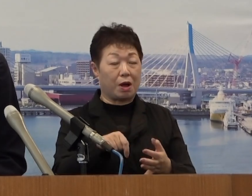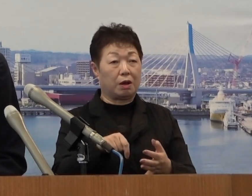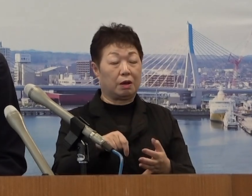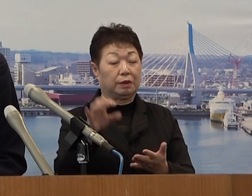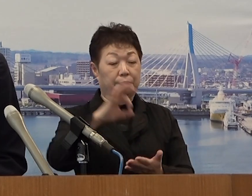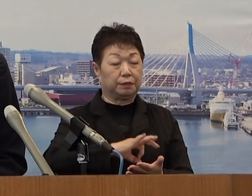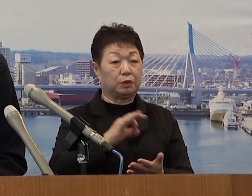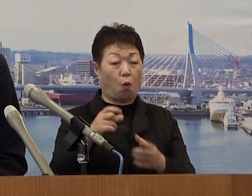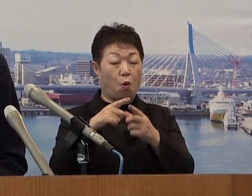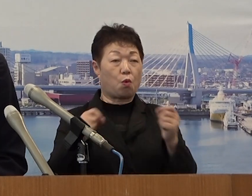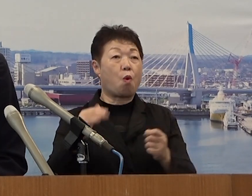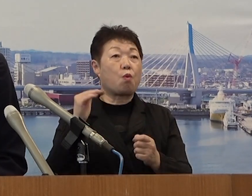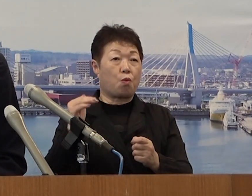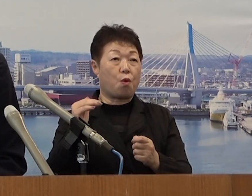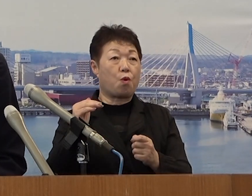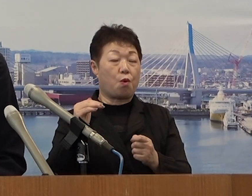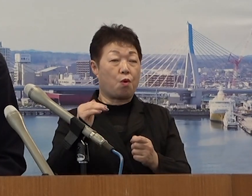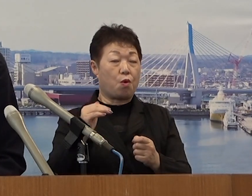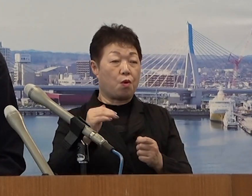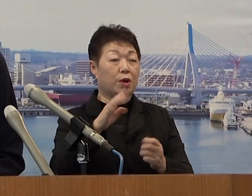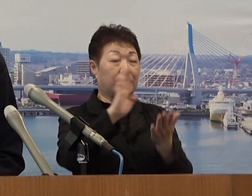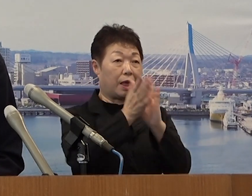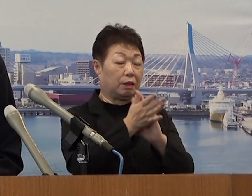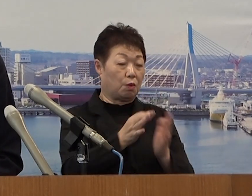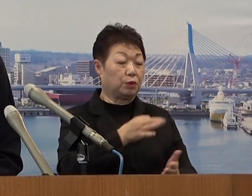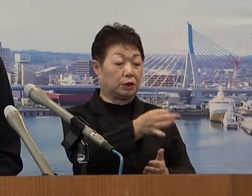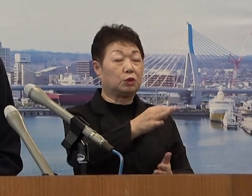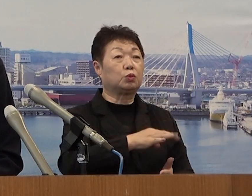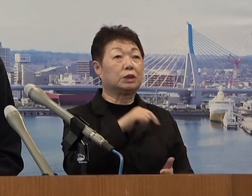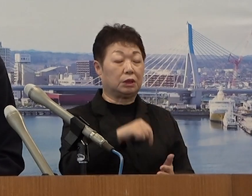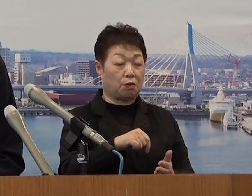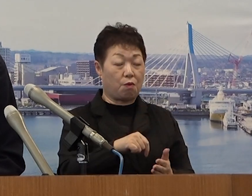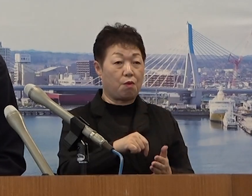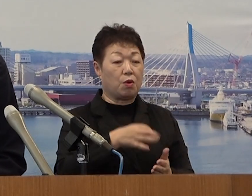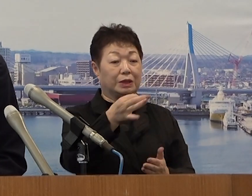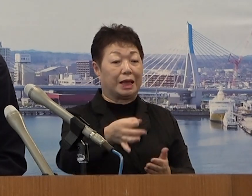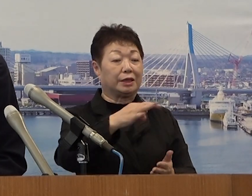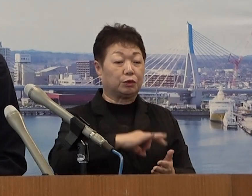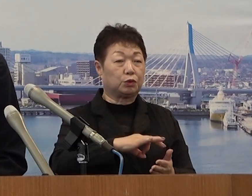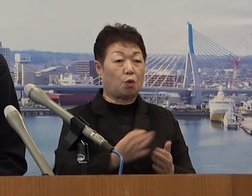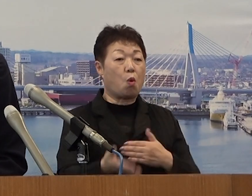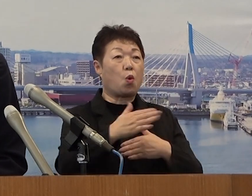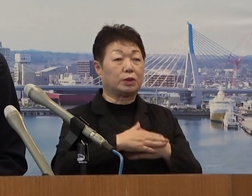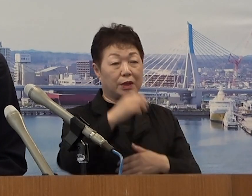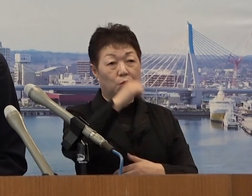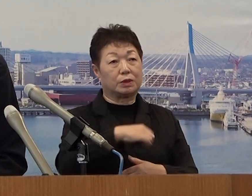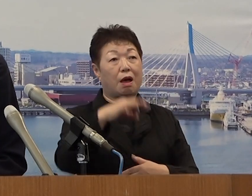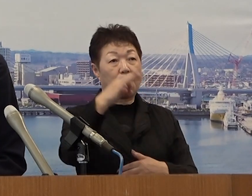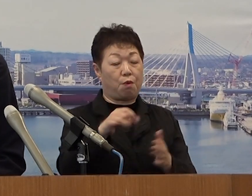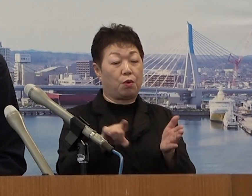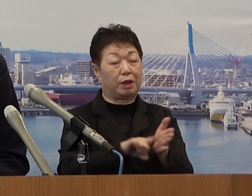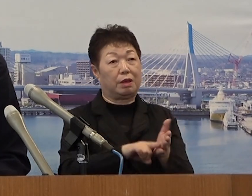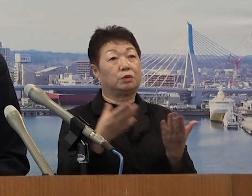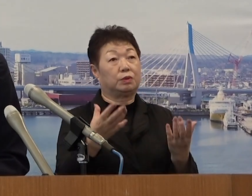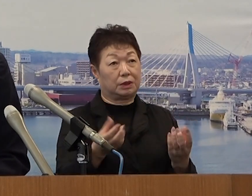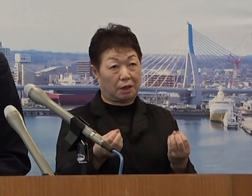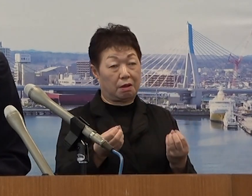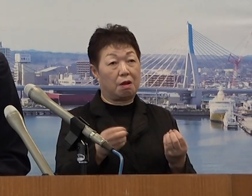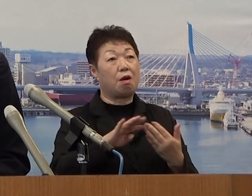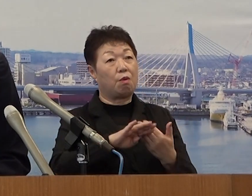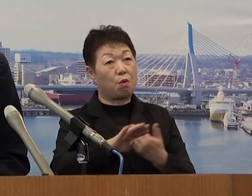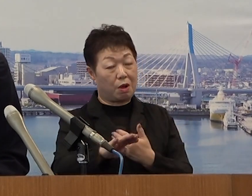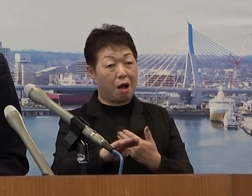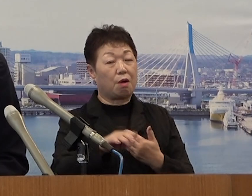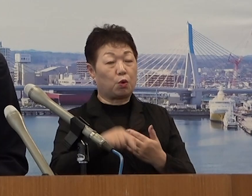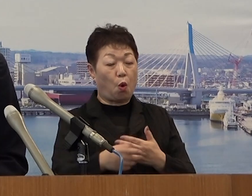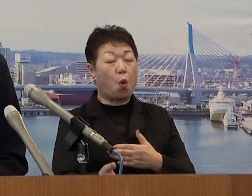支出金や県支出金など歳出補正に連動する財源を計上いたしましたほか